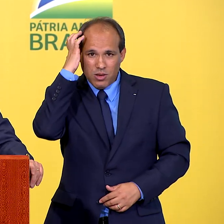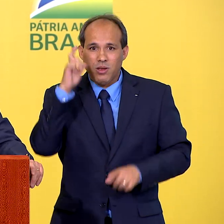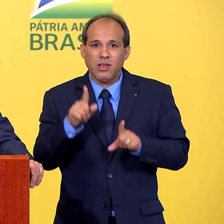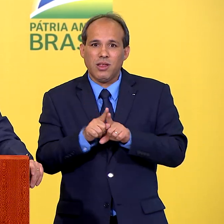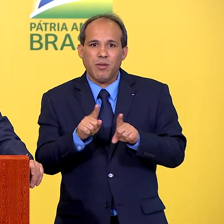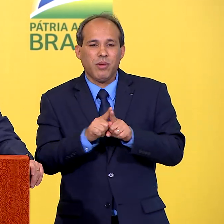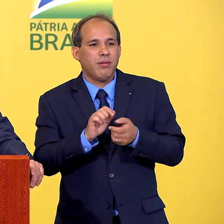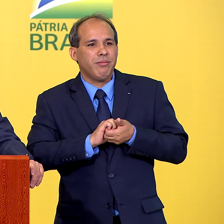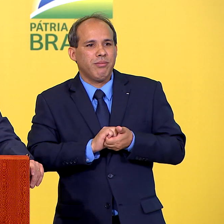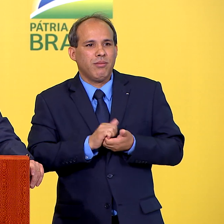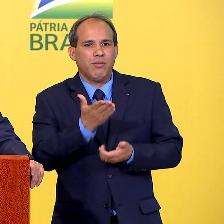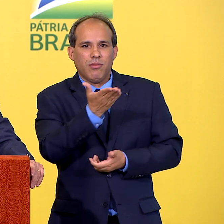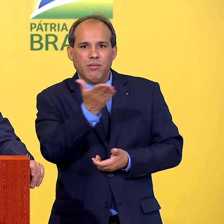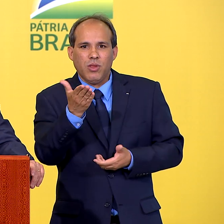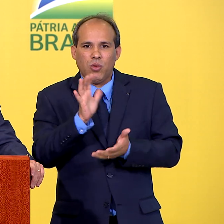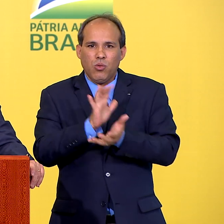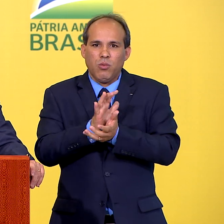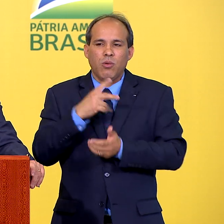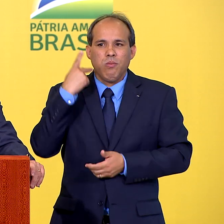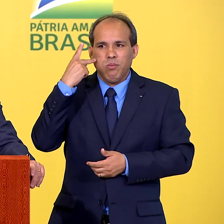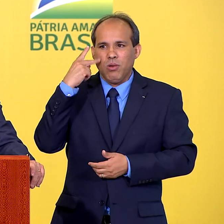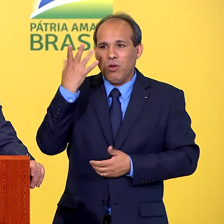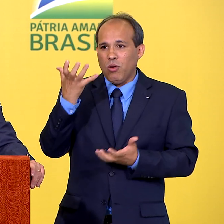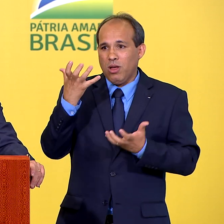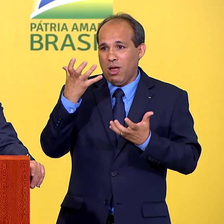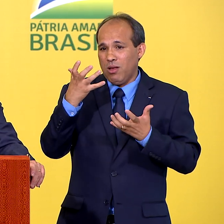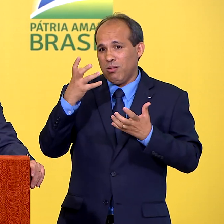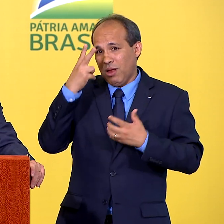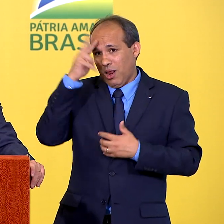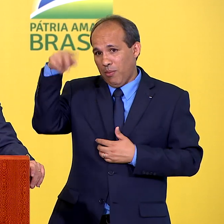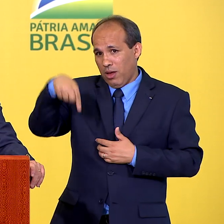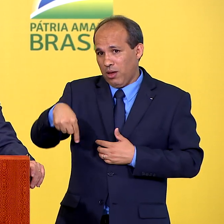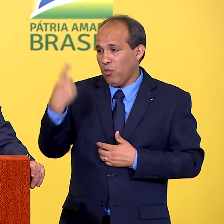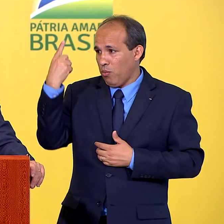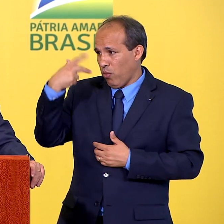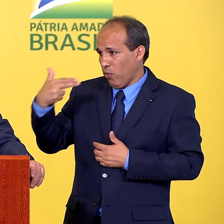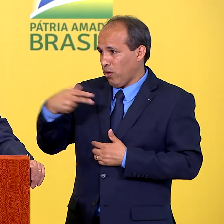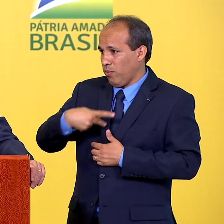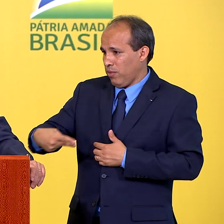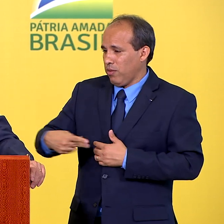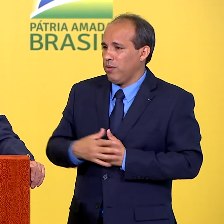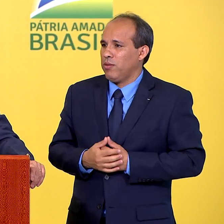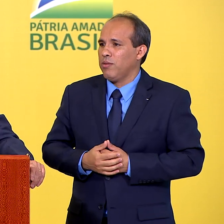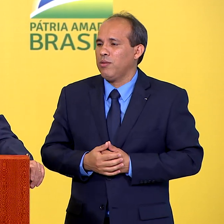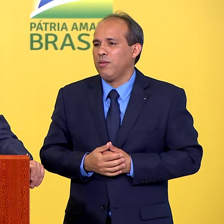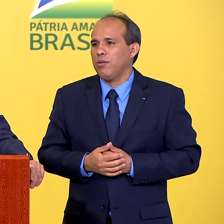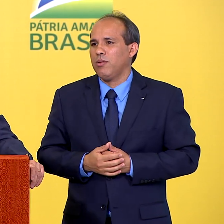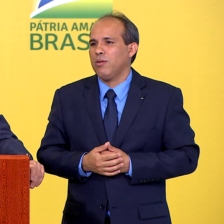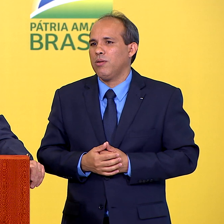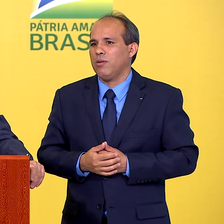Saudar os parlamentares. E eu quero lembrar aqui, presidente, do seguinte.